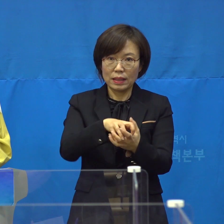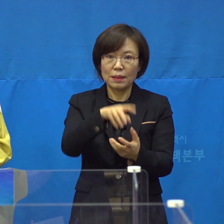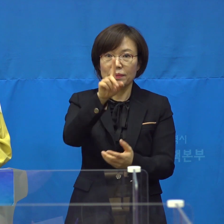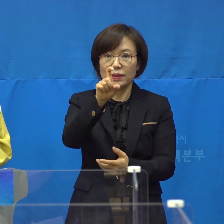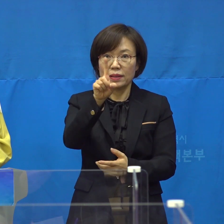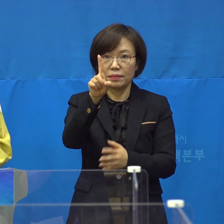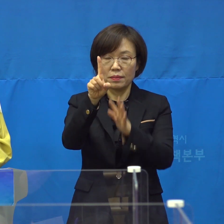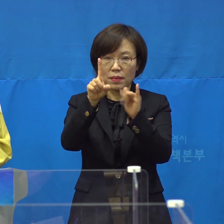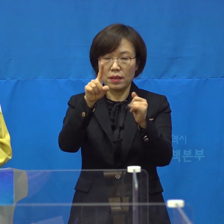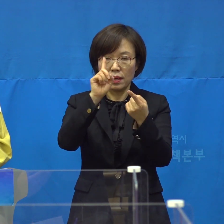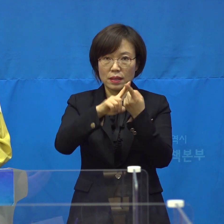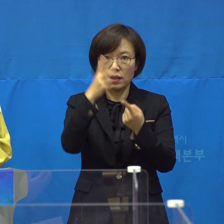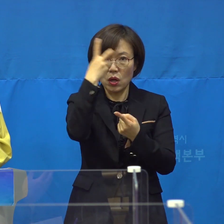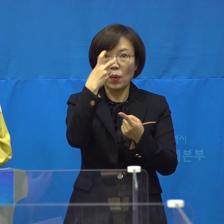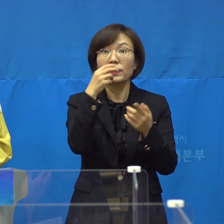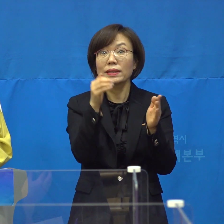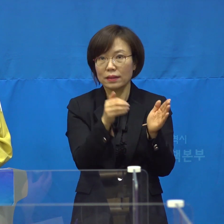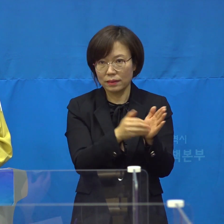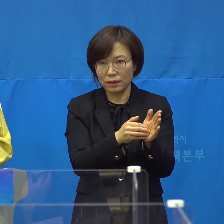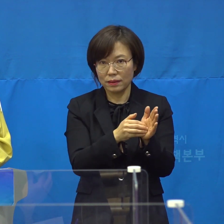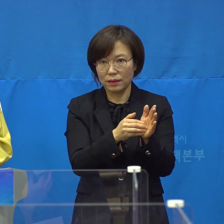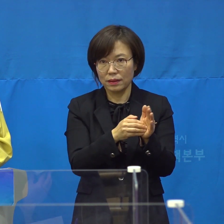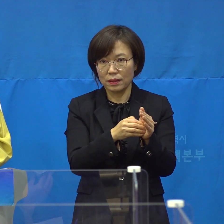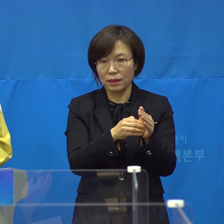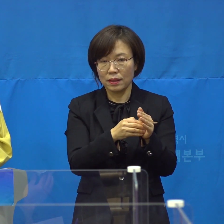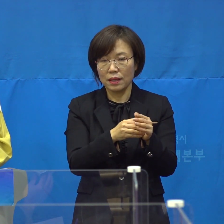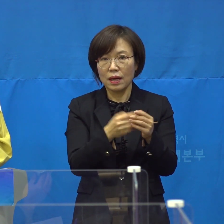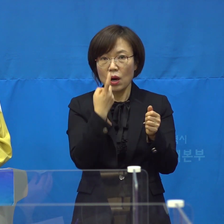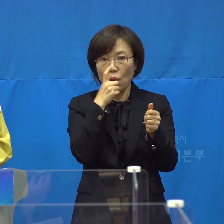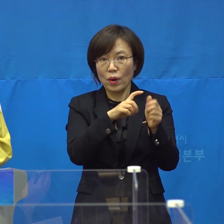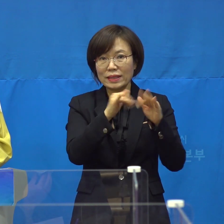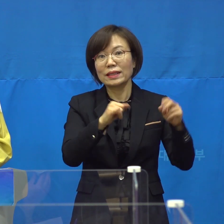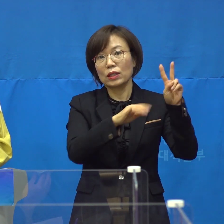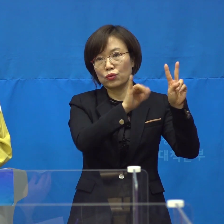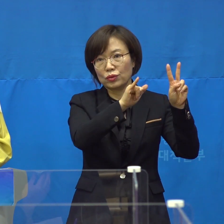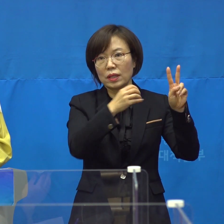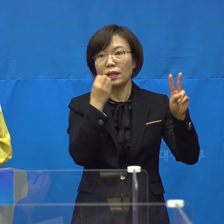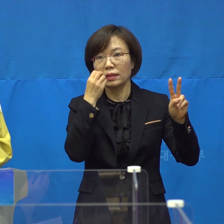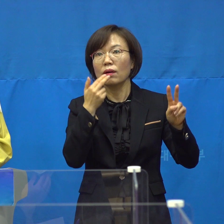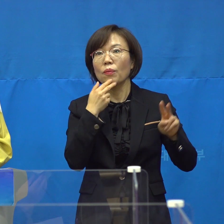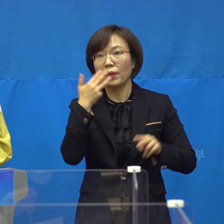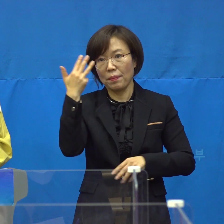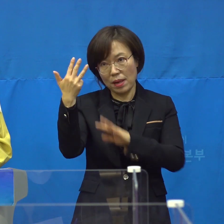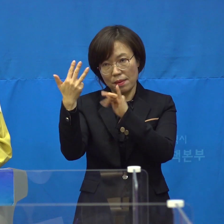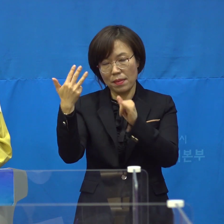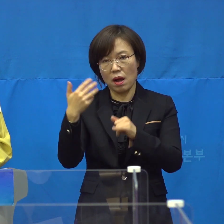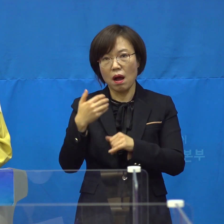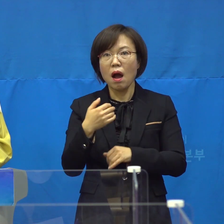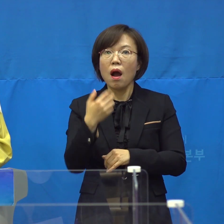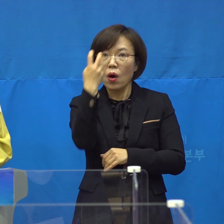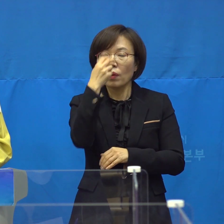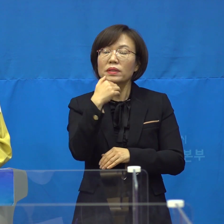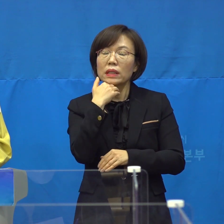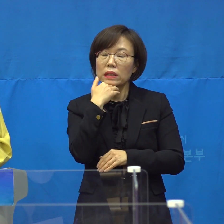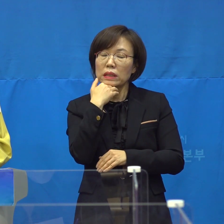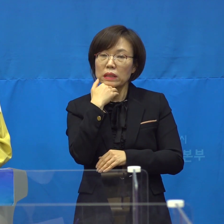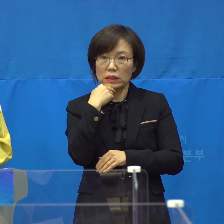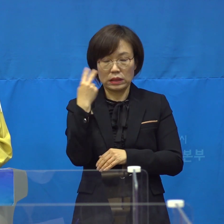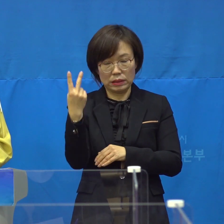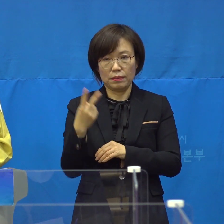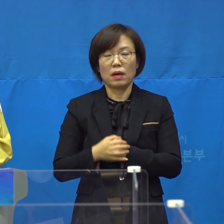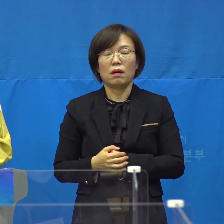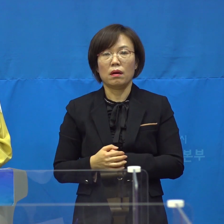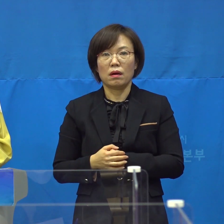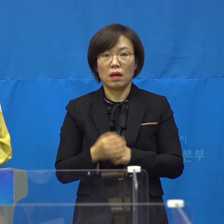총 11명에 대해 검사를 했고 이 중에 양성 2명, 음성 8명, 검사 예정이 1명입니다. 양성